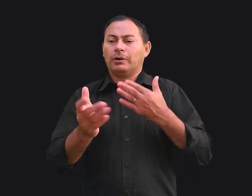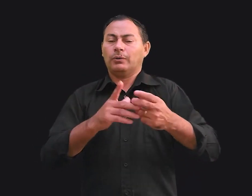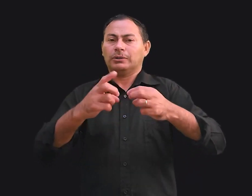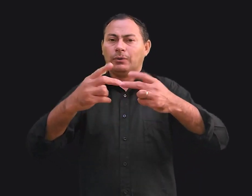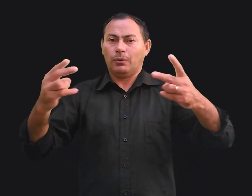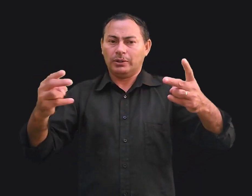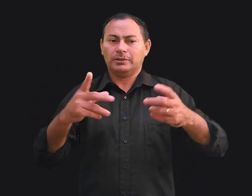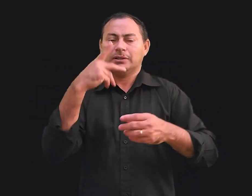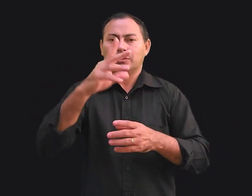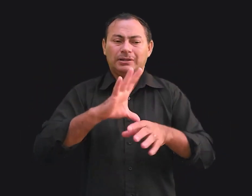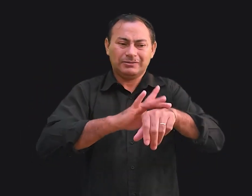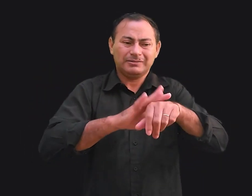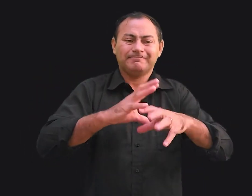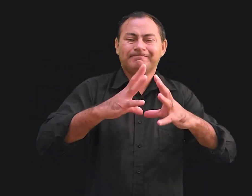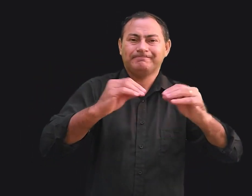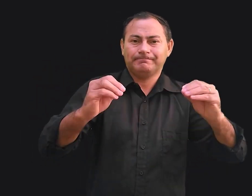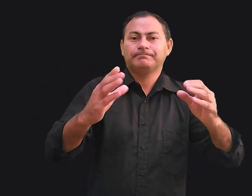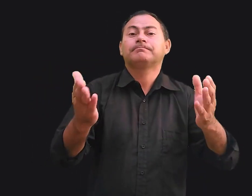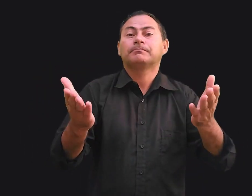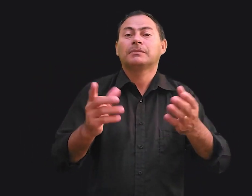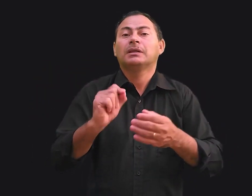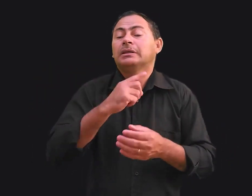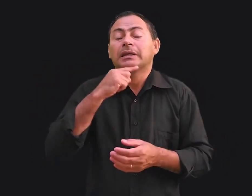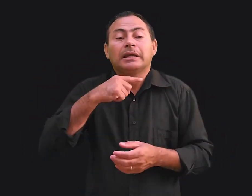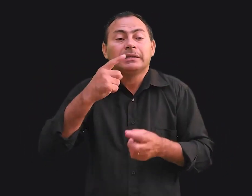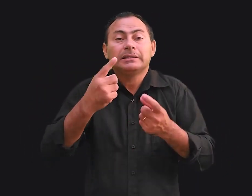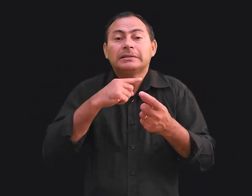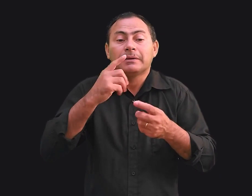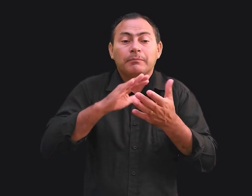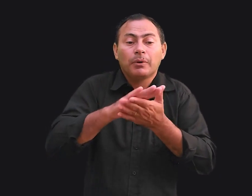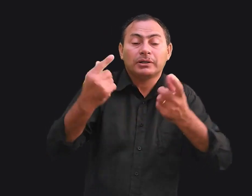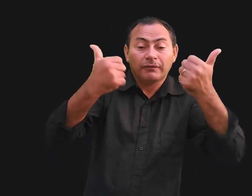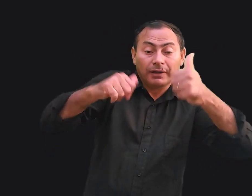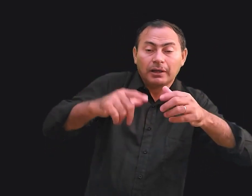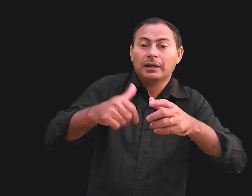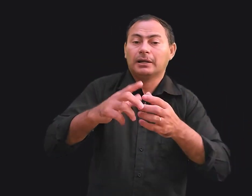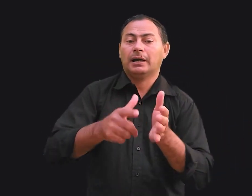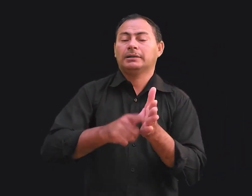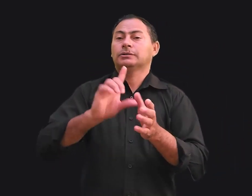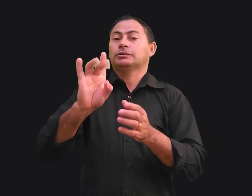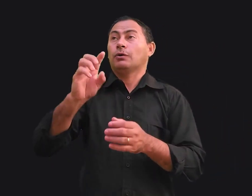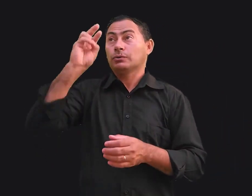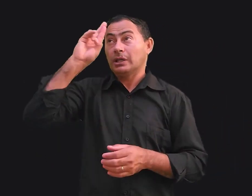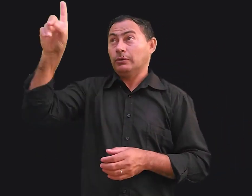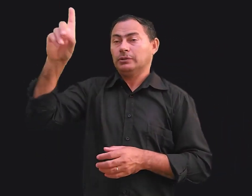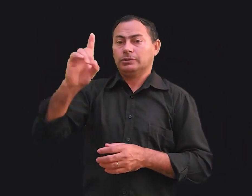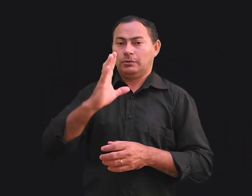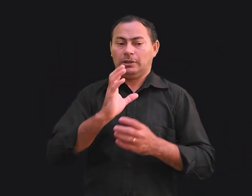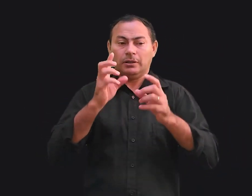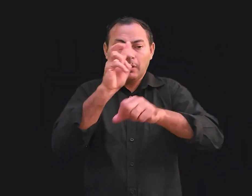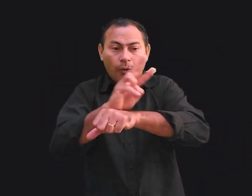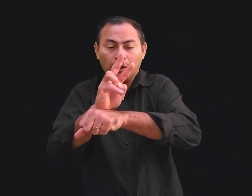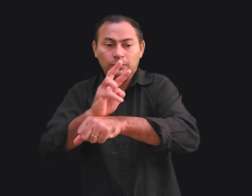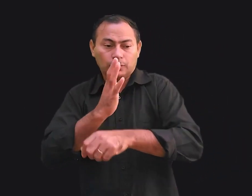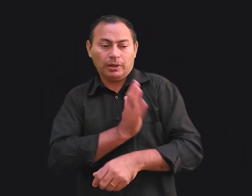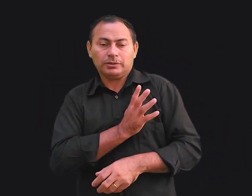qualquer outra coisa e sua doença é incurável. Ninguém pode avaliar o quanto, só o Senhor. Ele sonda os corações e seus